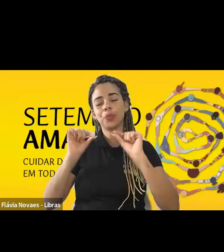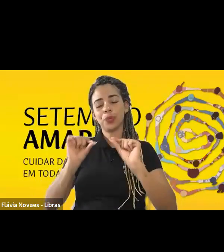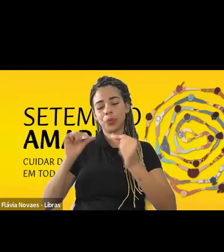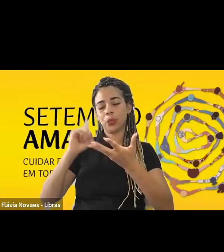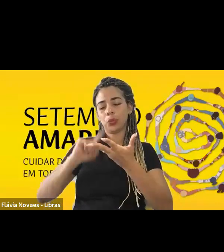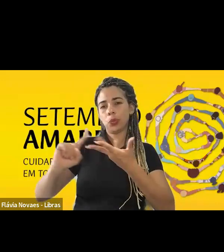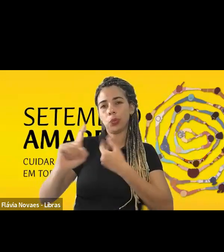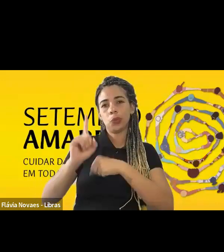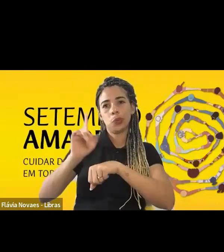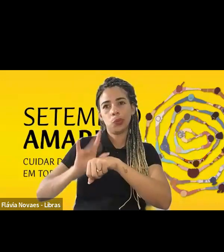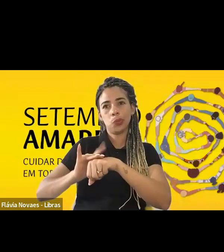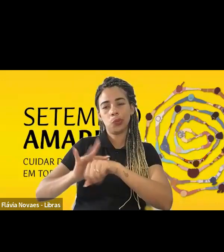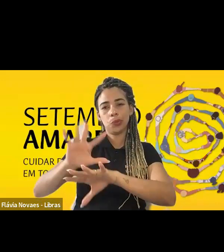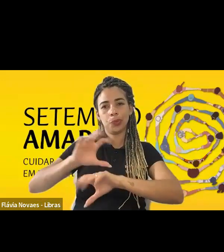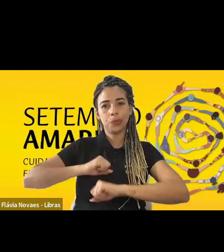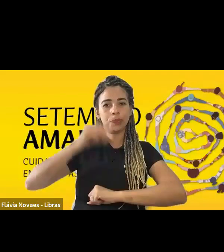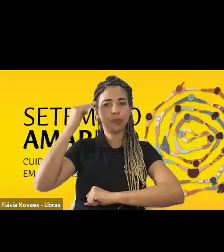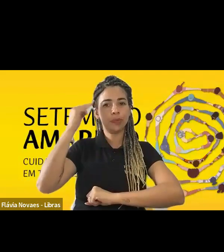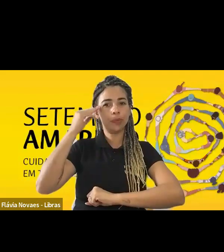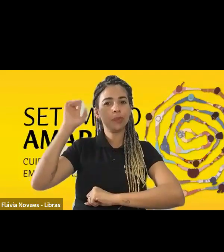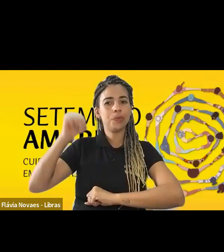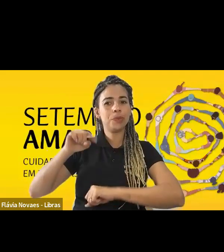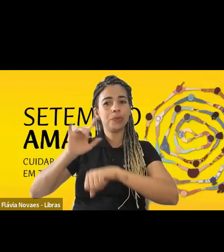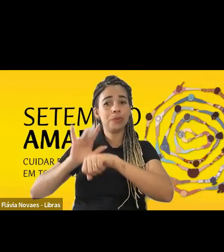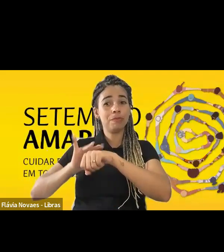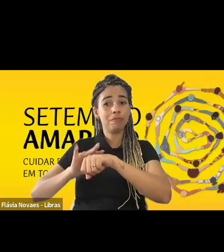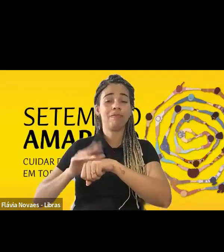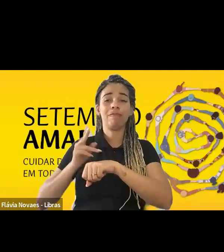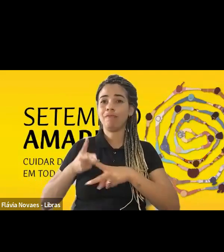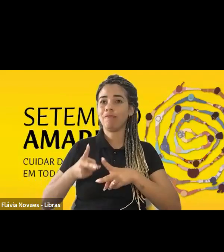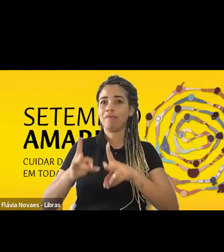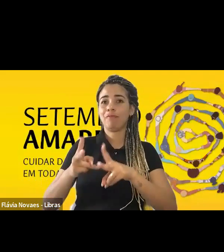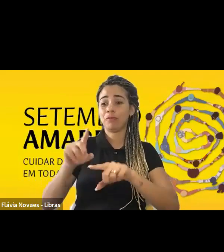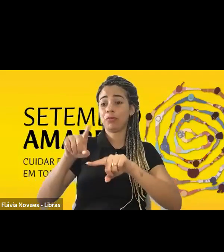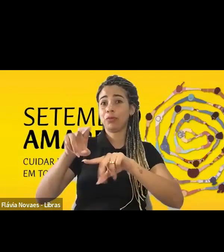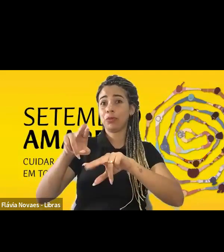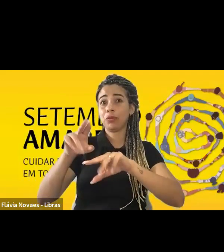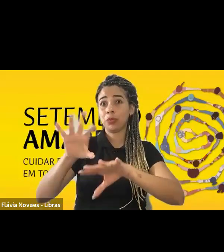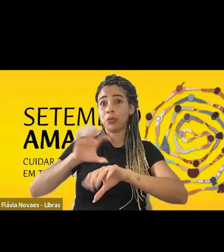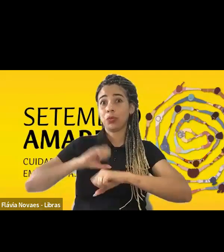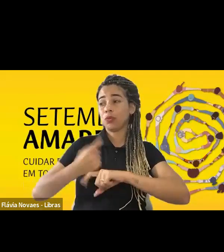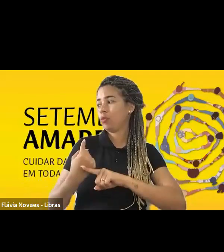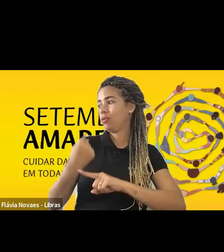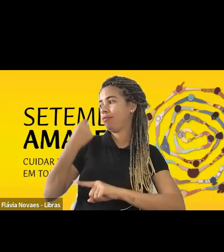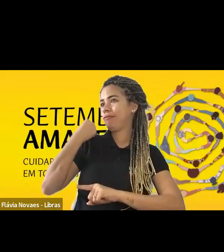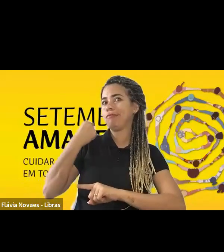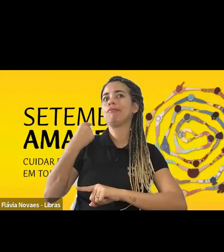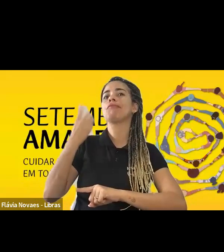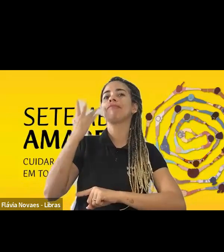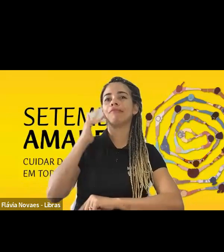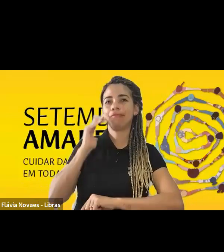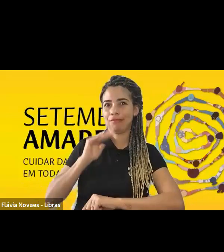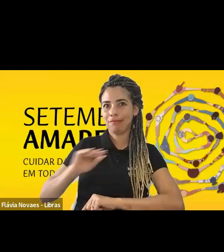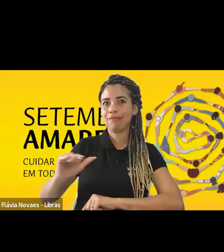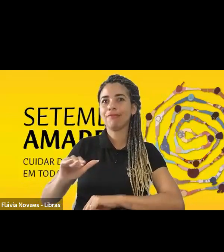mentais são doenças crônicas da infância. O que quer dizer isso é que se a